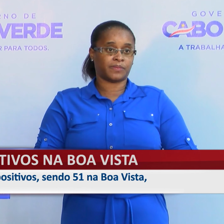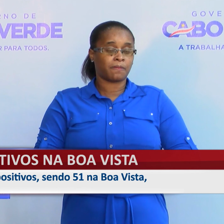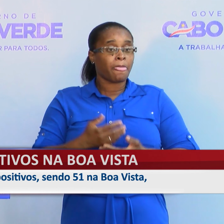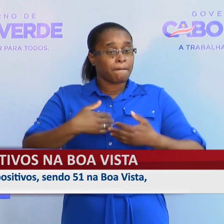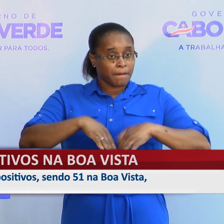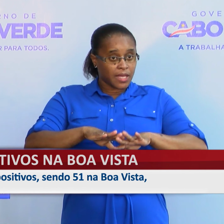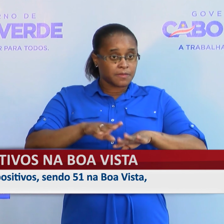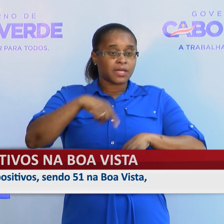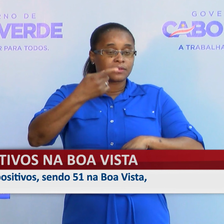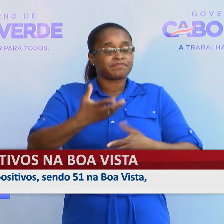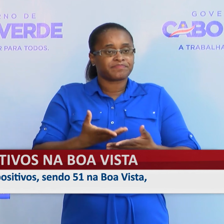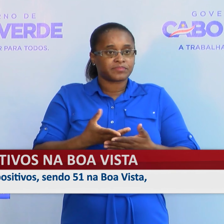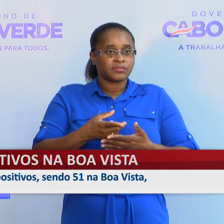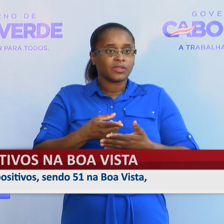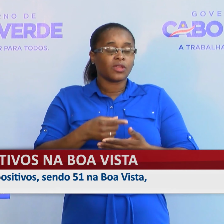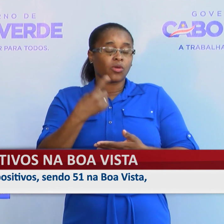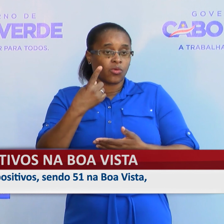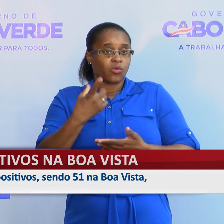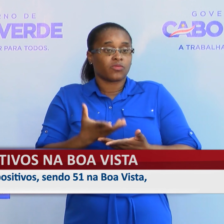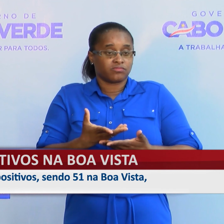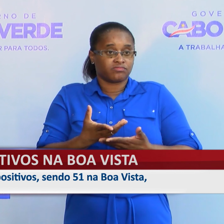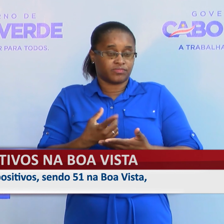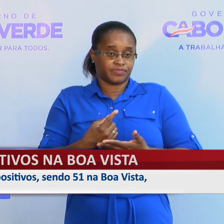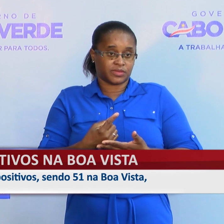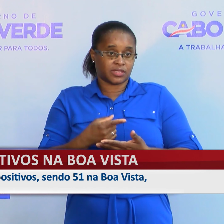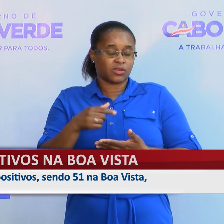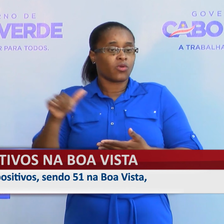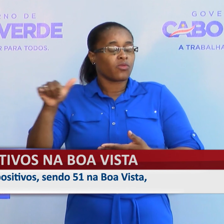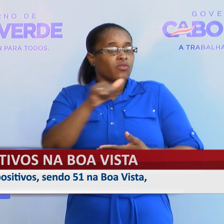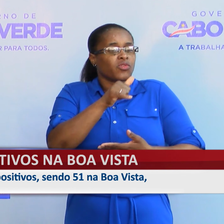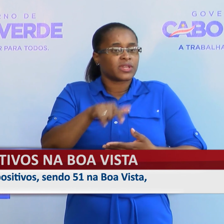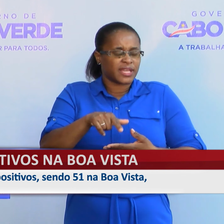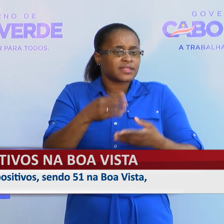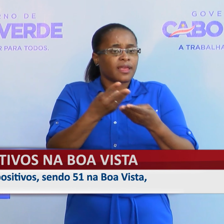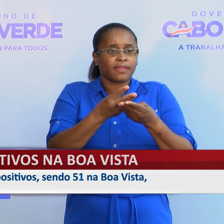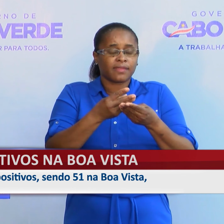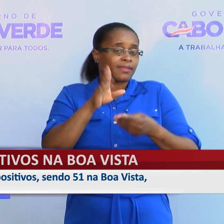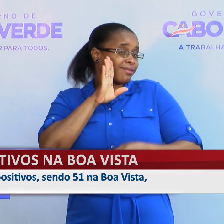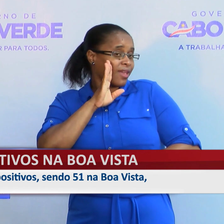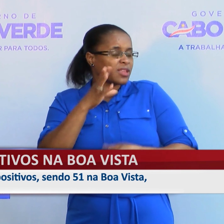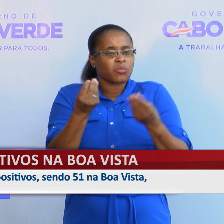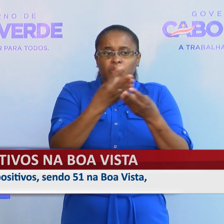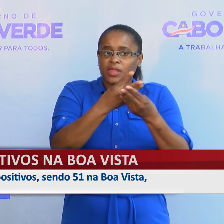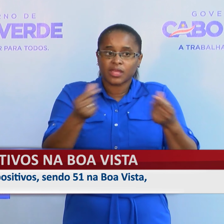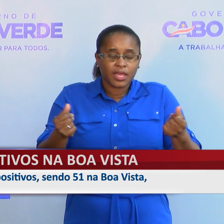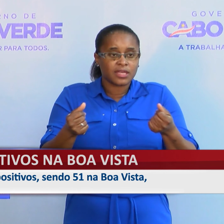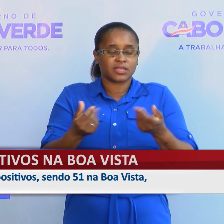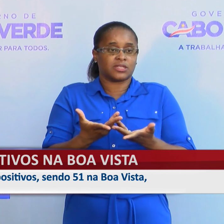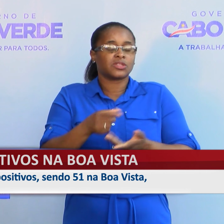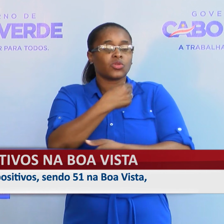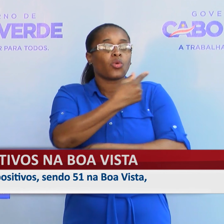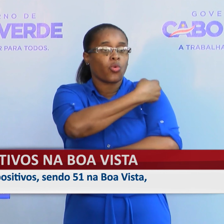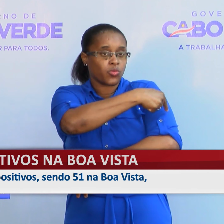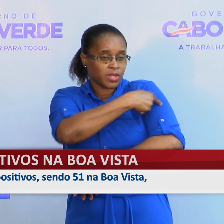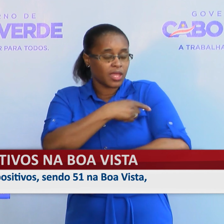para além disso, seguiram também num voo desta tarde vários materiais e equipamentos médico-hospitalares e de